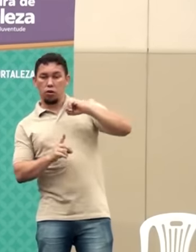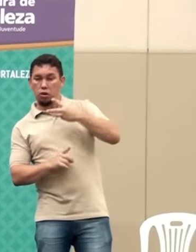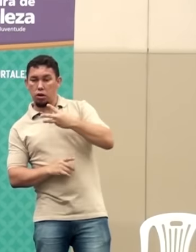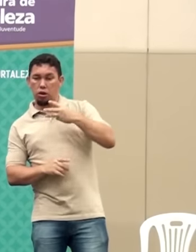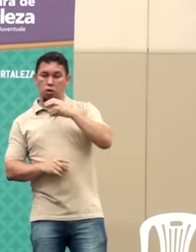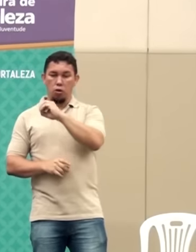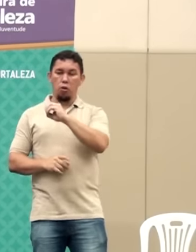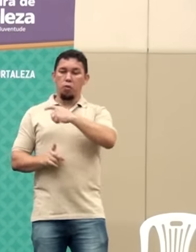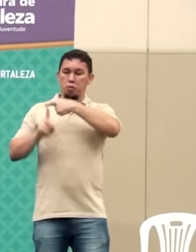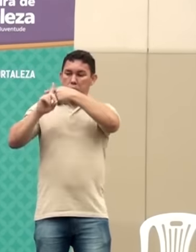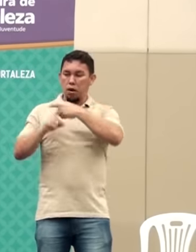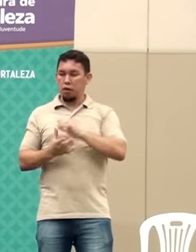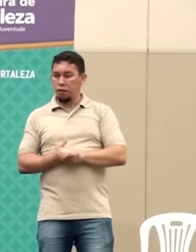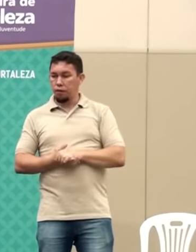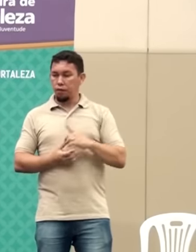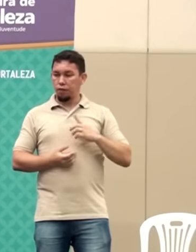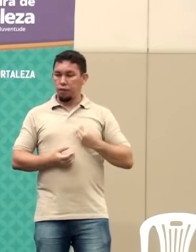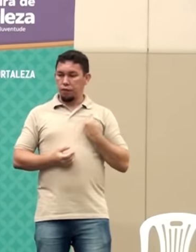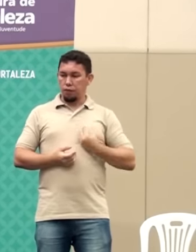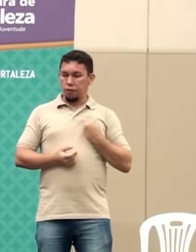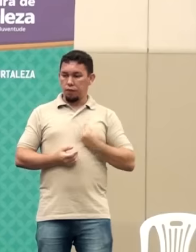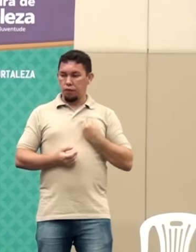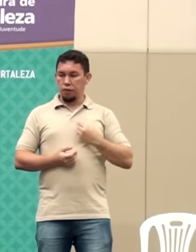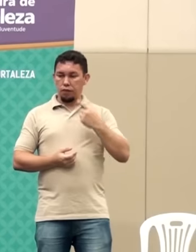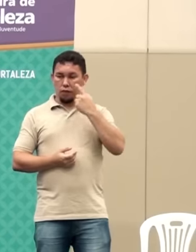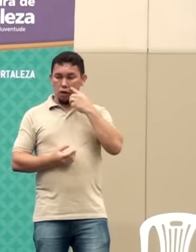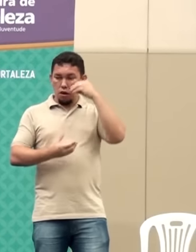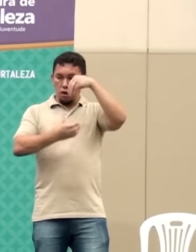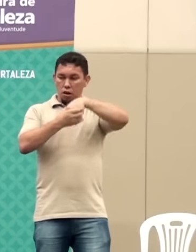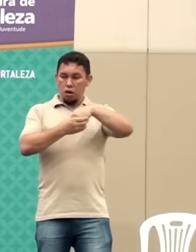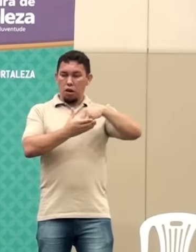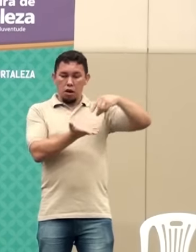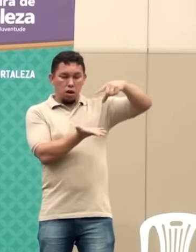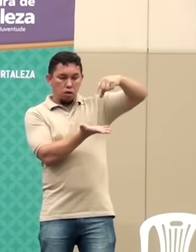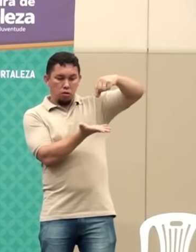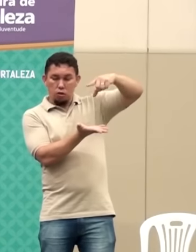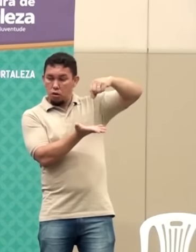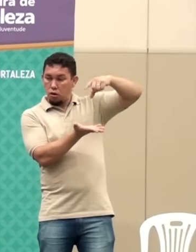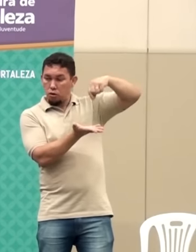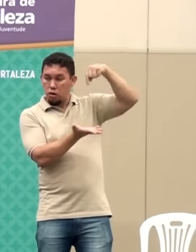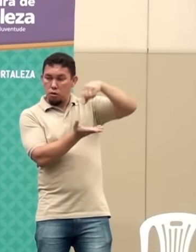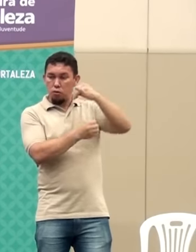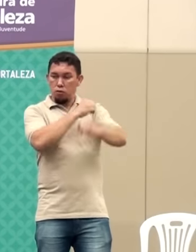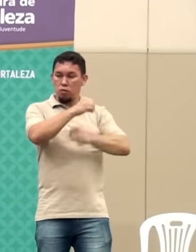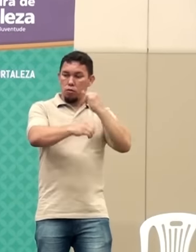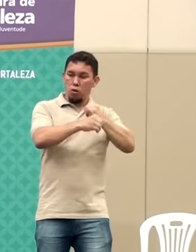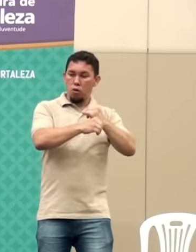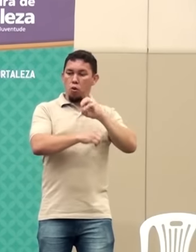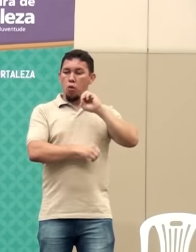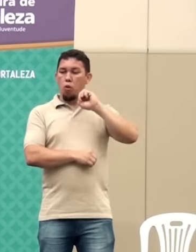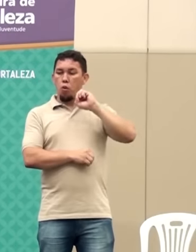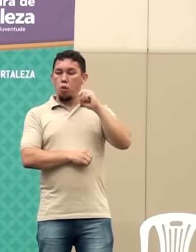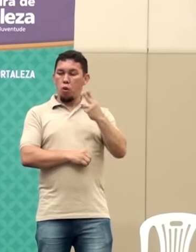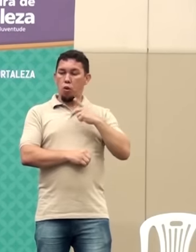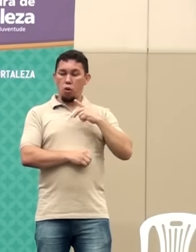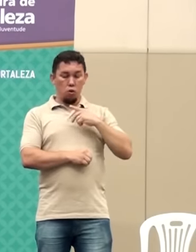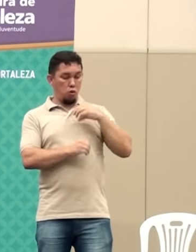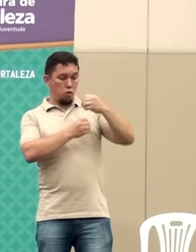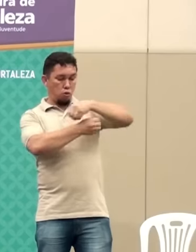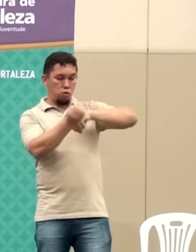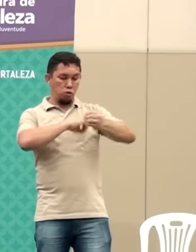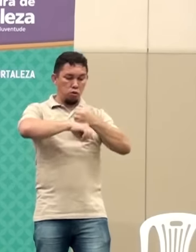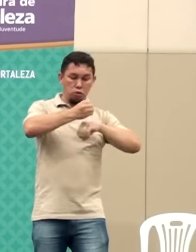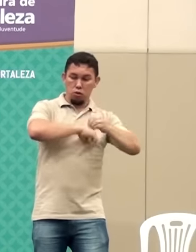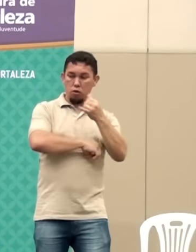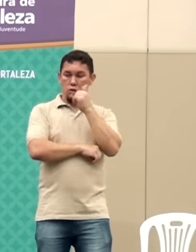sua constituição, ela é chamada de solução iônica, exatamente porque tem íons, ou solução